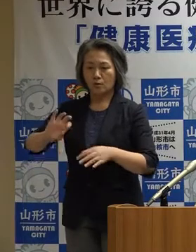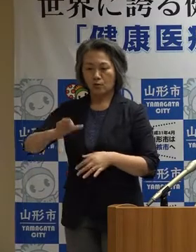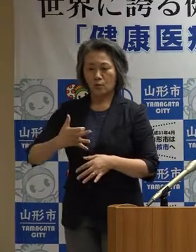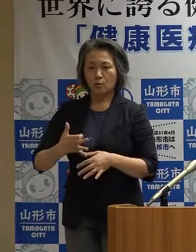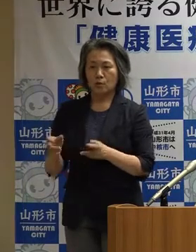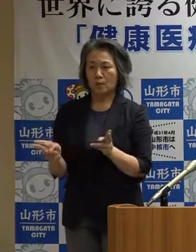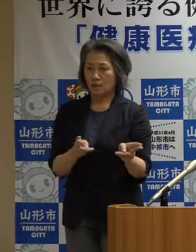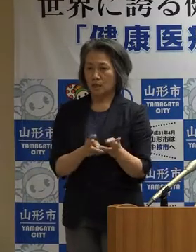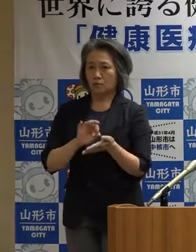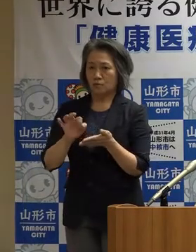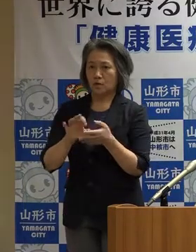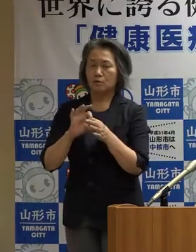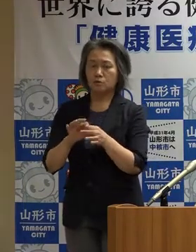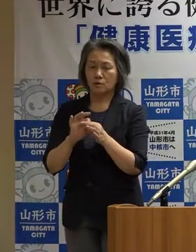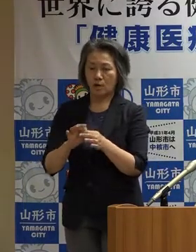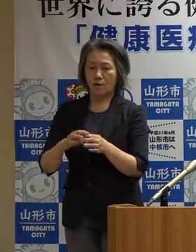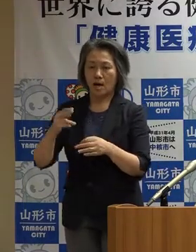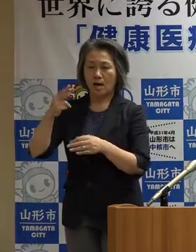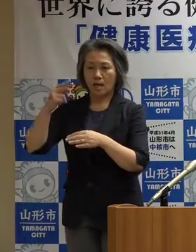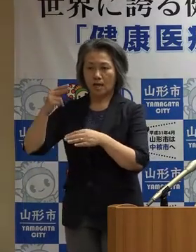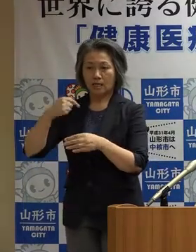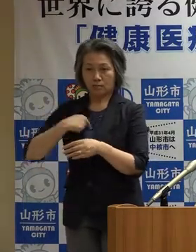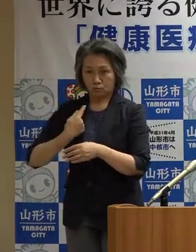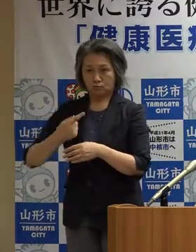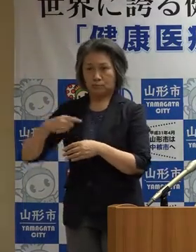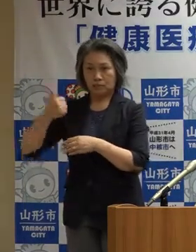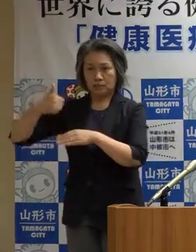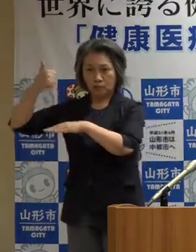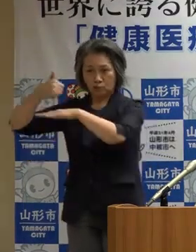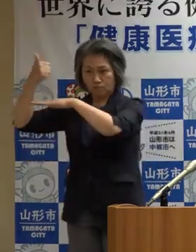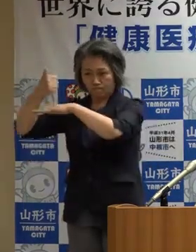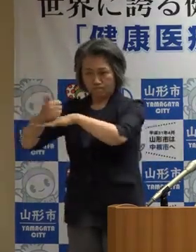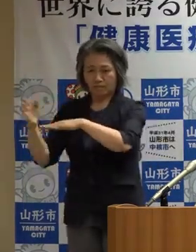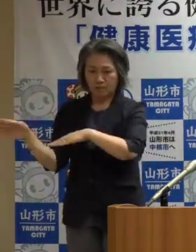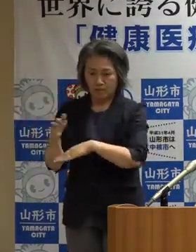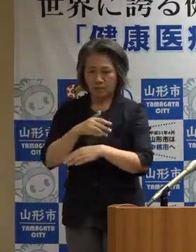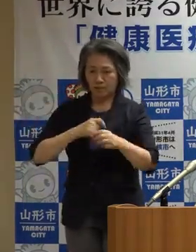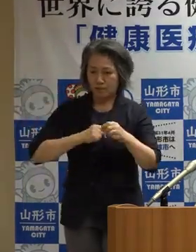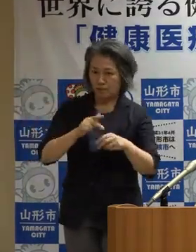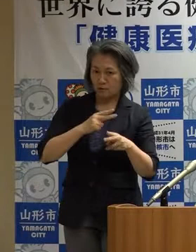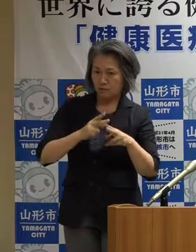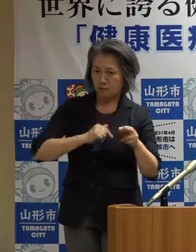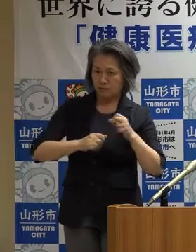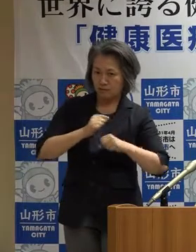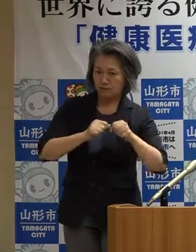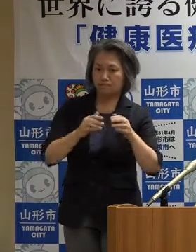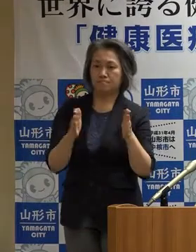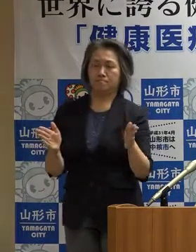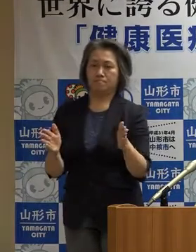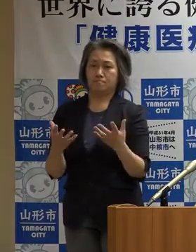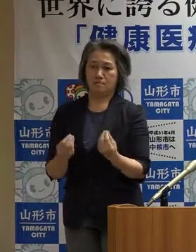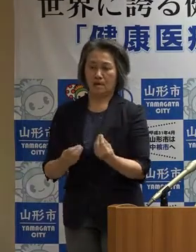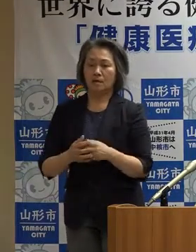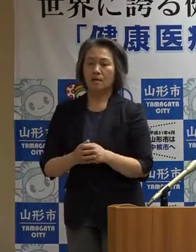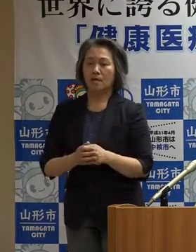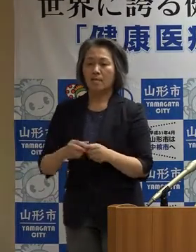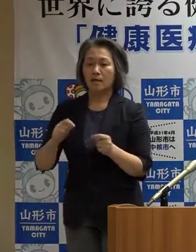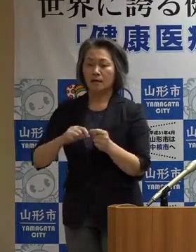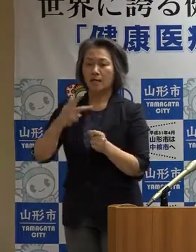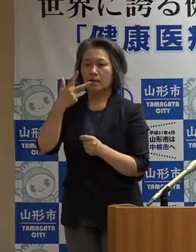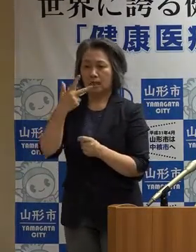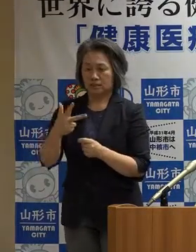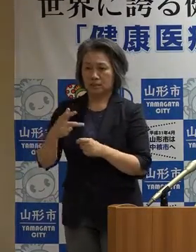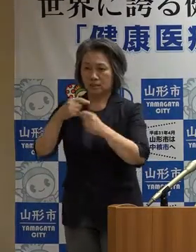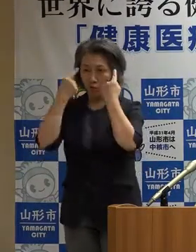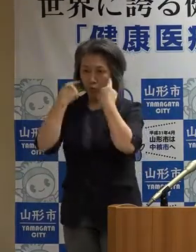の活用については市長就任以降積極的に取り組んでまいりましたが、新たな取り組みとして山形市独自のウェブサイ